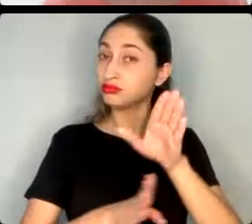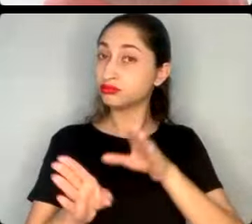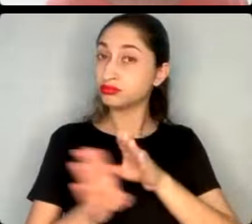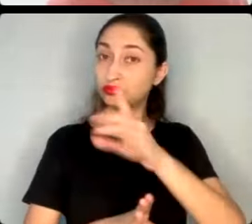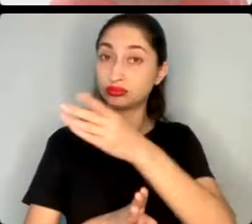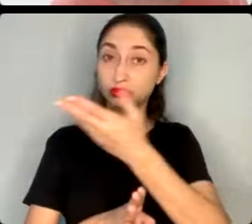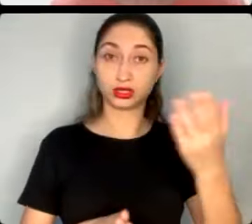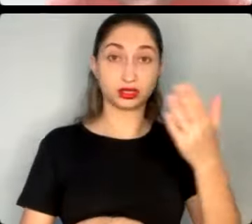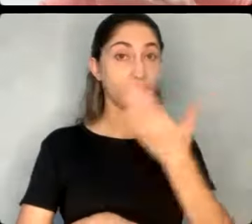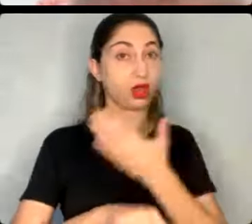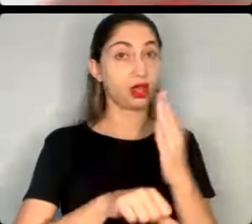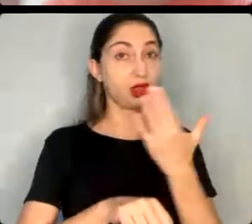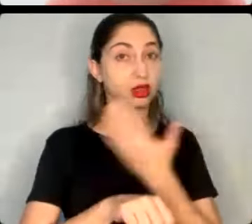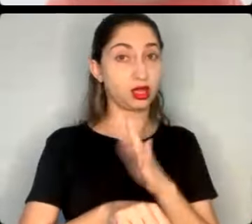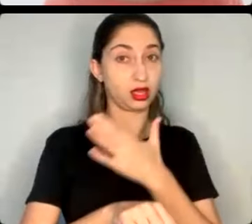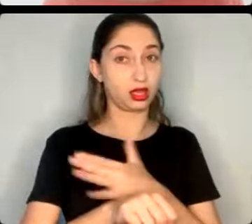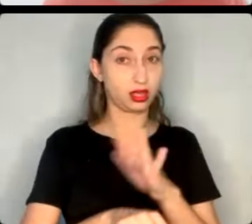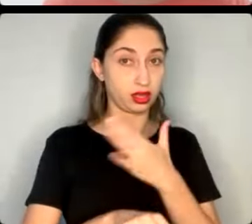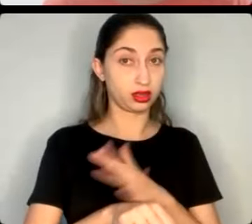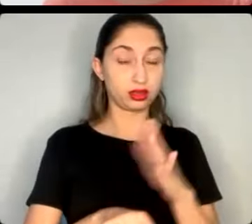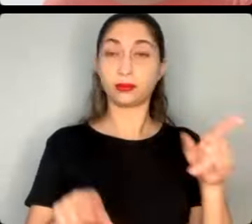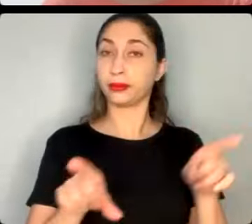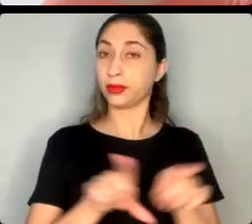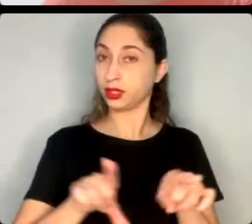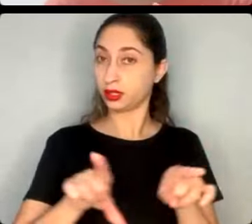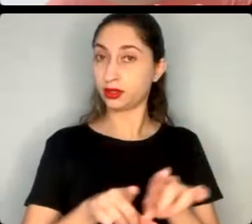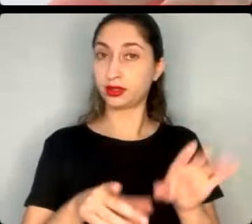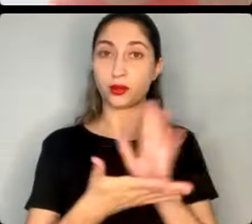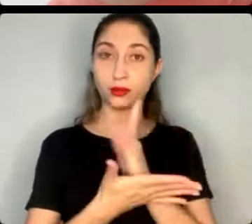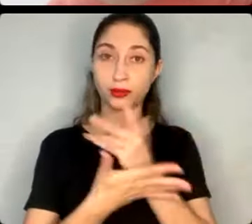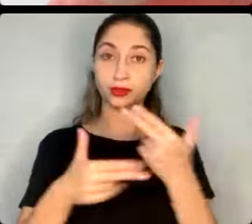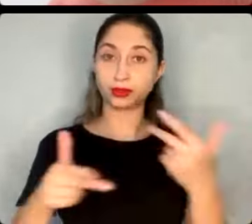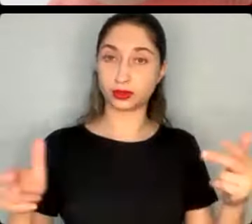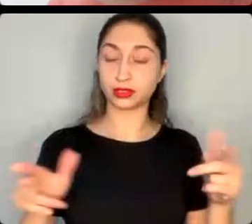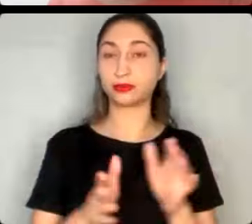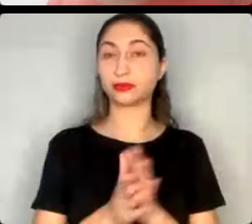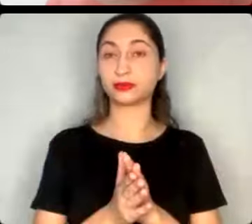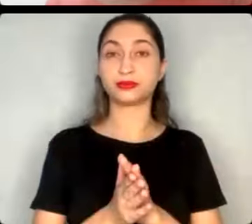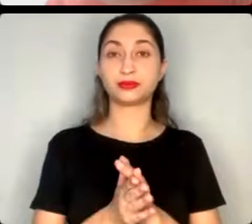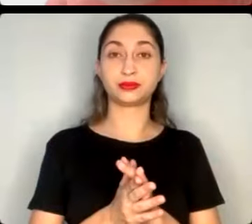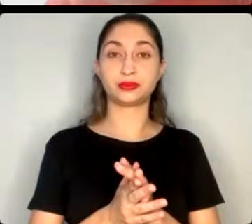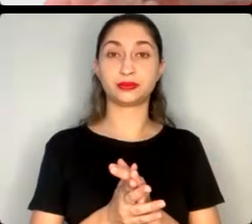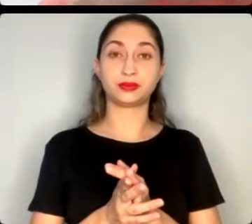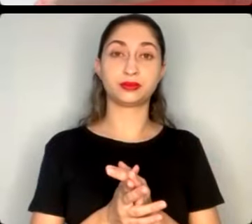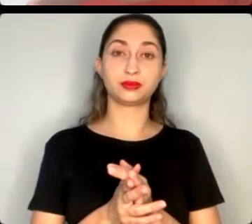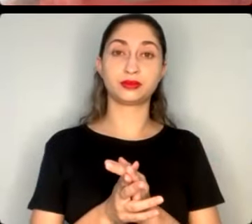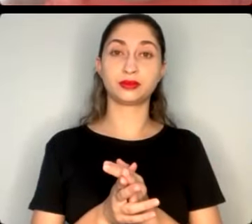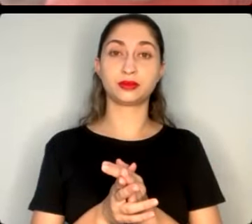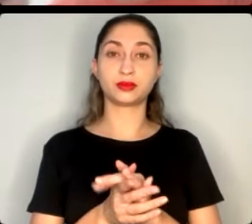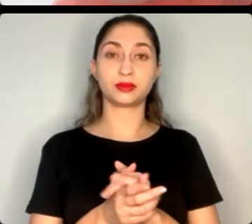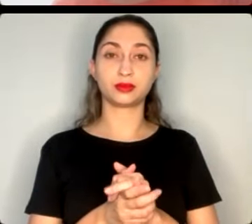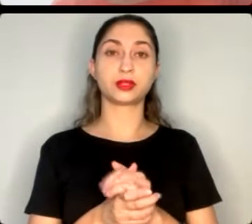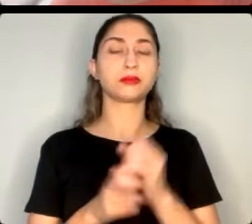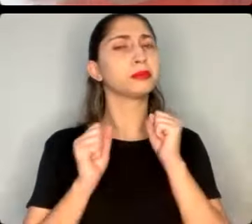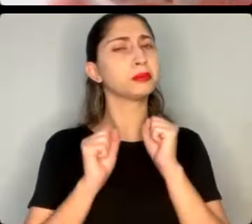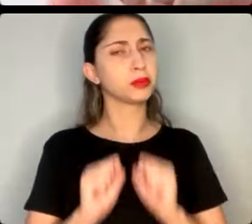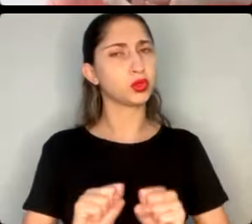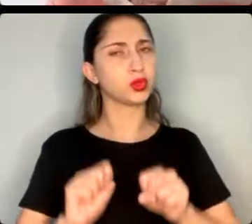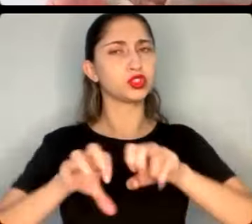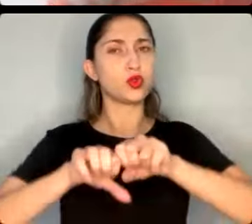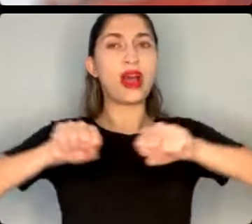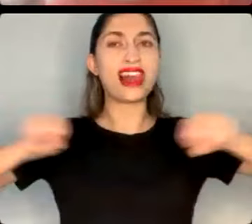isso. E também os exercícios com o elástico, né? Você pode ter um elástico de